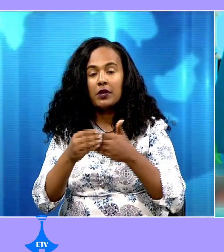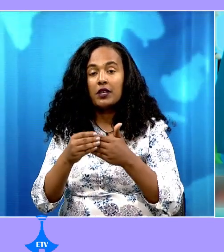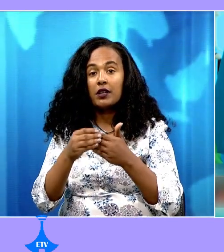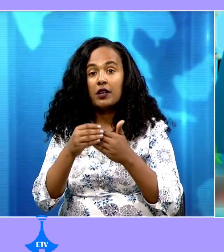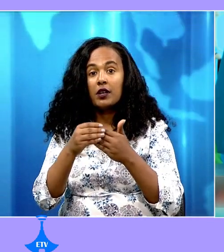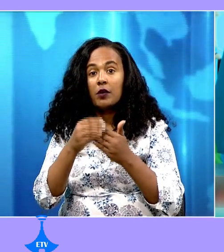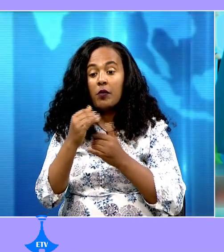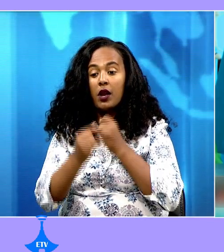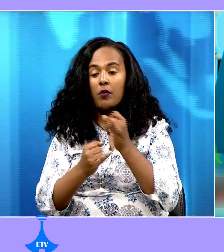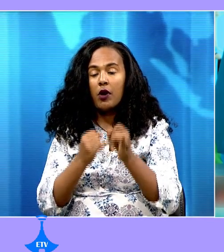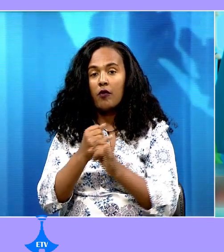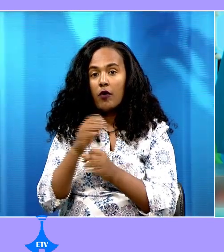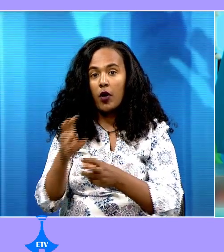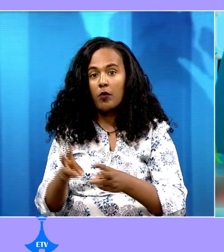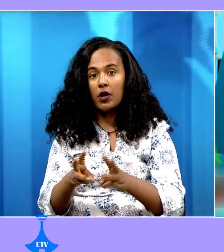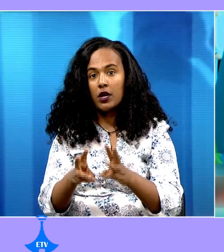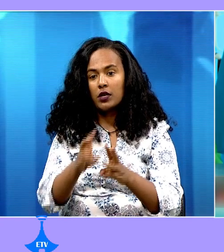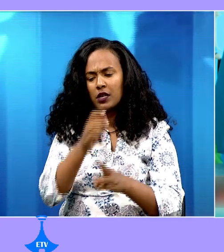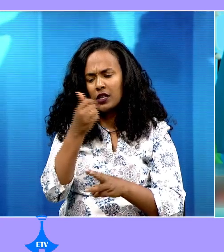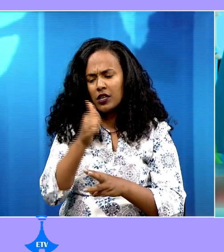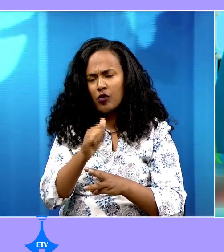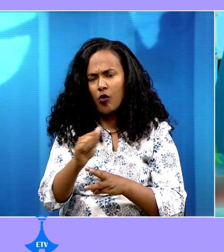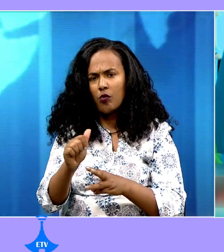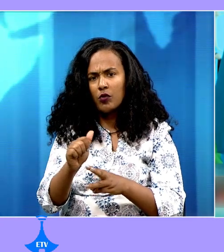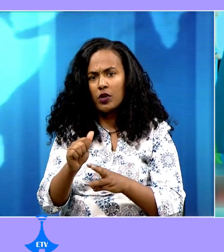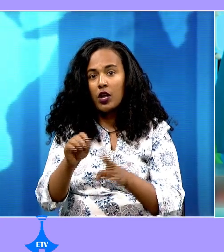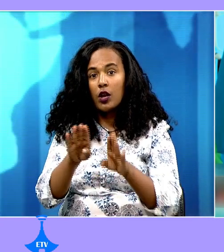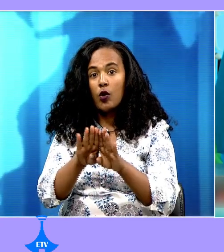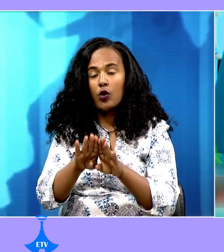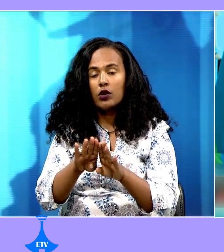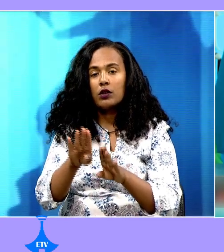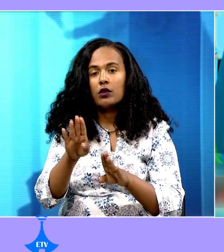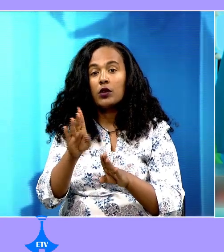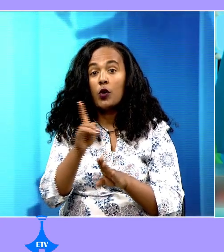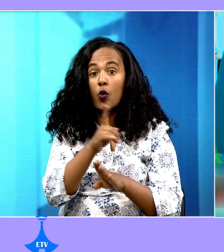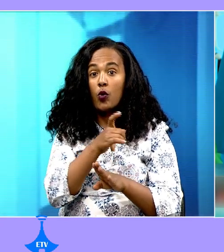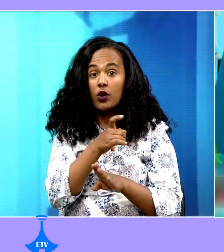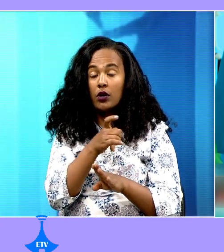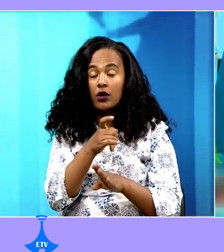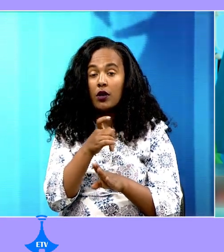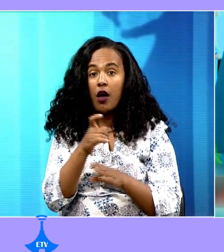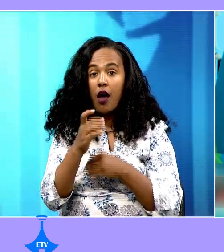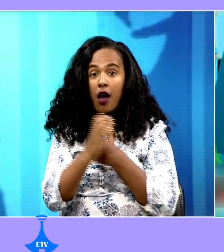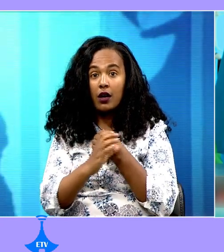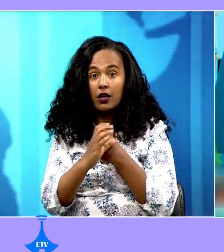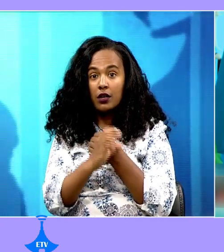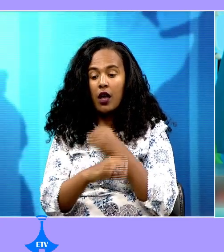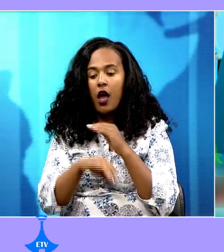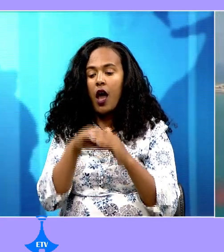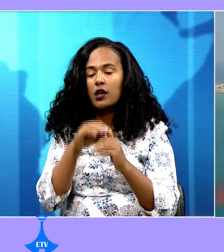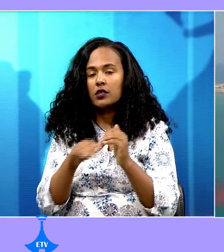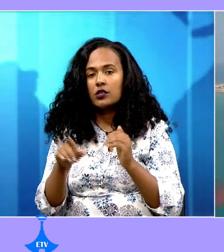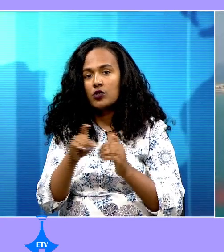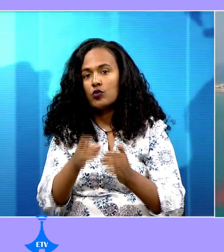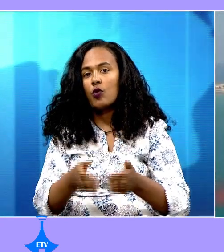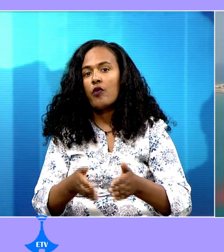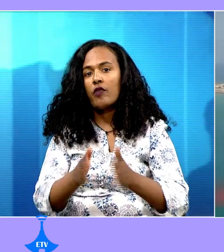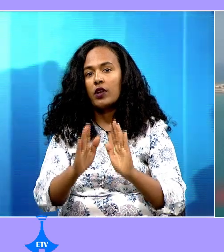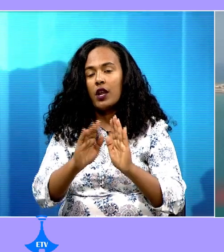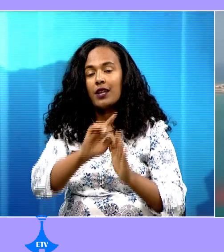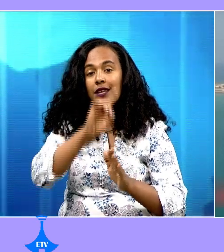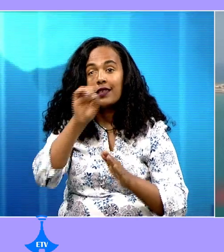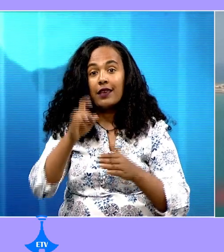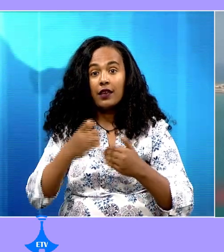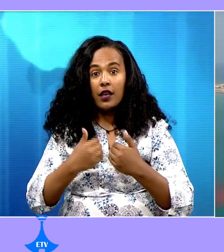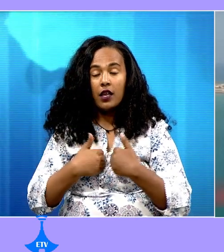መርህ የትኛውም ላንድ ሎክድ የሆነ ሀገር ለሲ አክሰስ እንዲኖረው ይፈቅዳል። እየጠየቅን ያለ